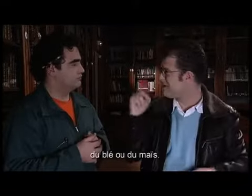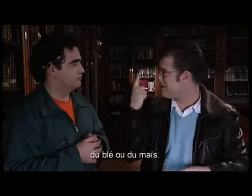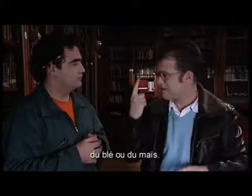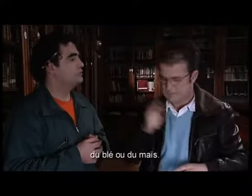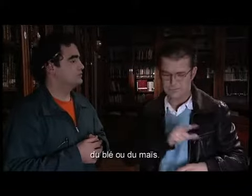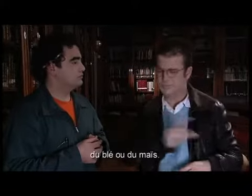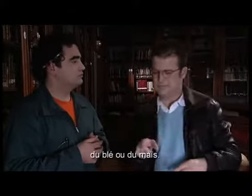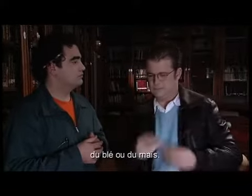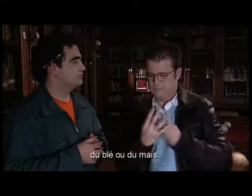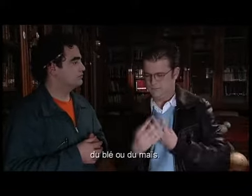blé ou du maïs.